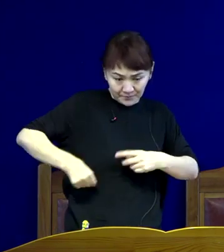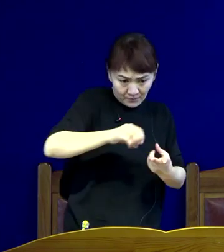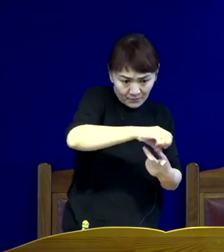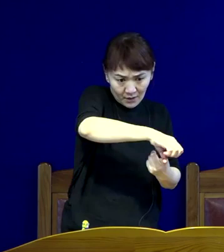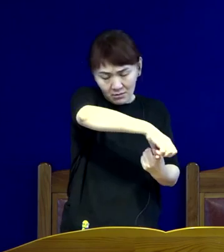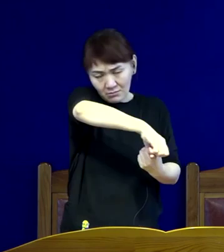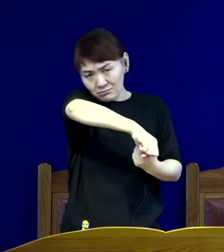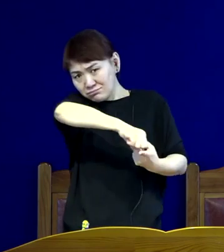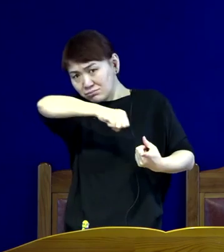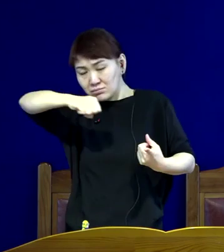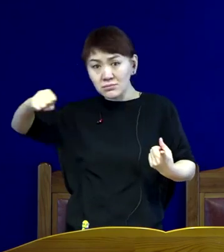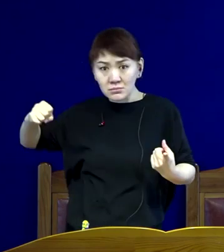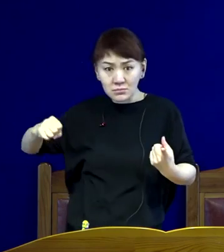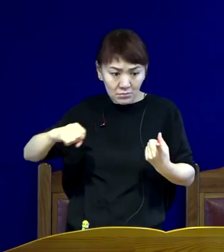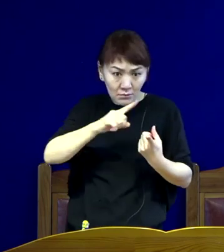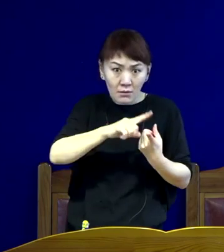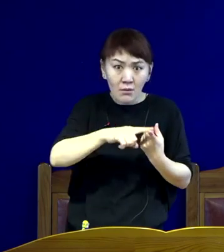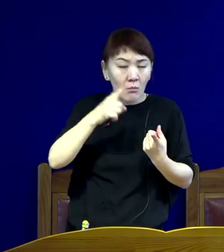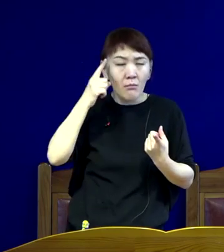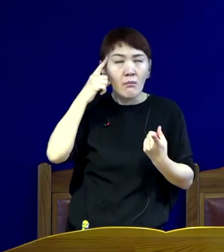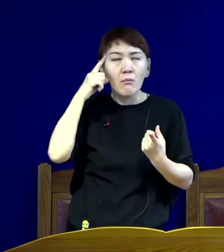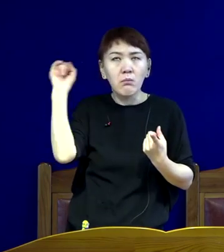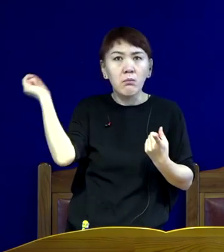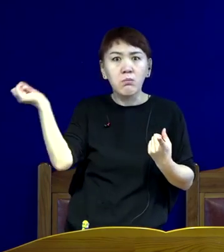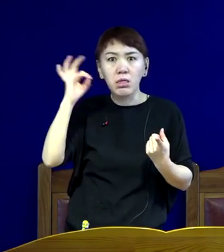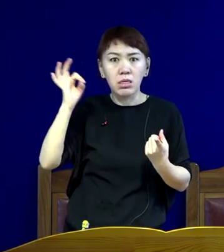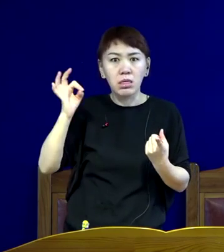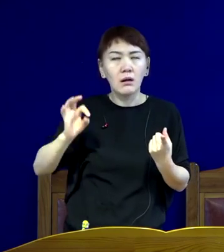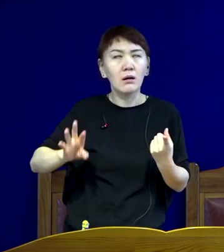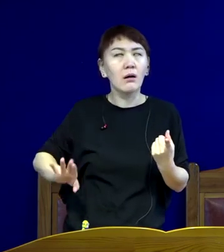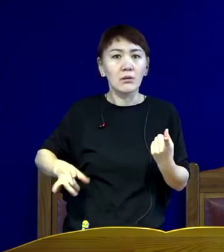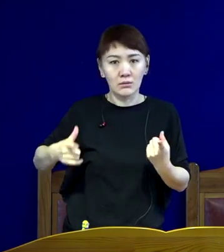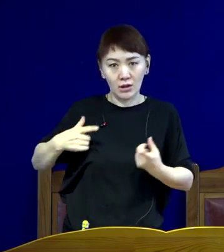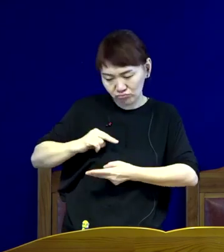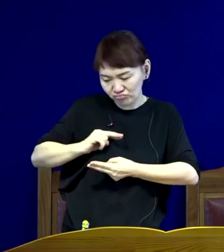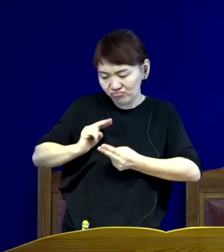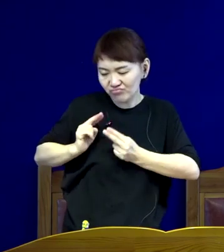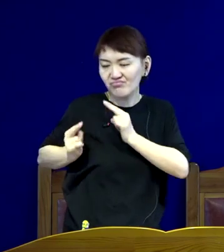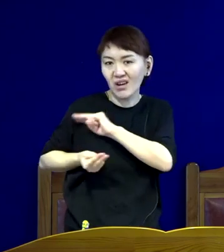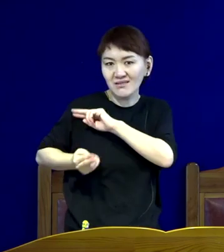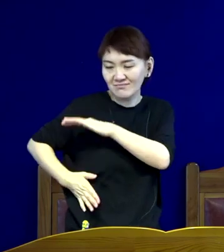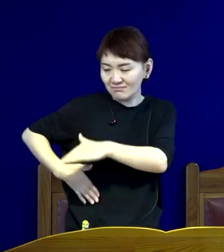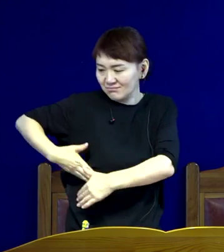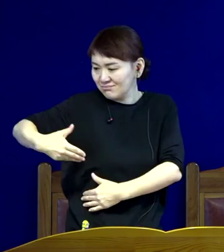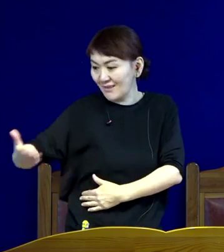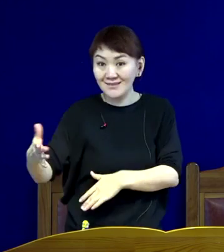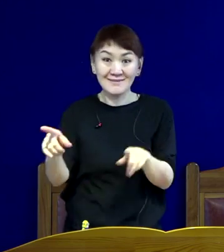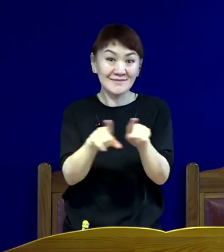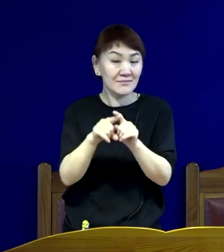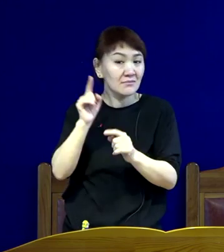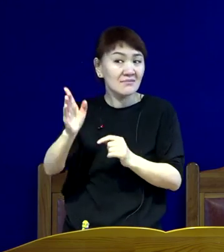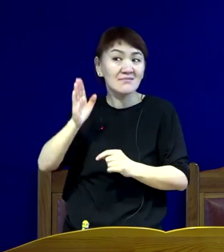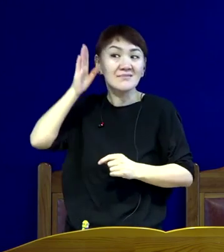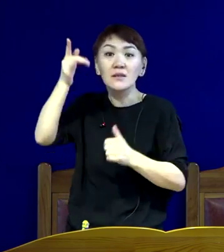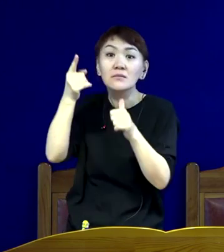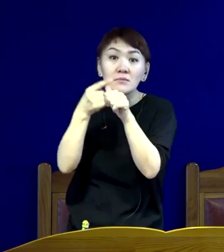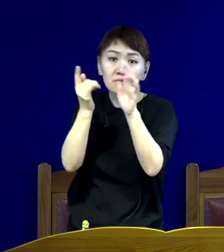нь мэдэхгүй байх хэмжээ. Бас энэ бол золиослол. Энэ нь хожимын өдөр Есүсийн золиослолоор